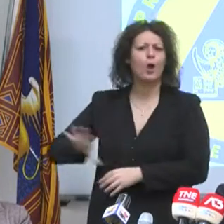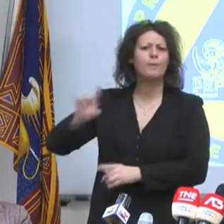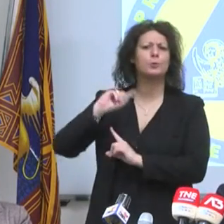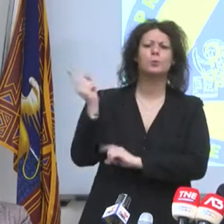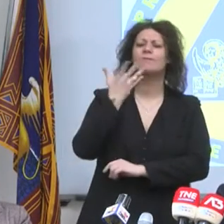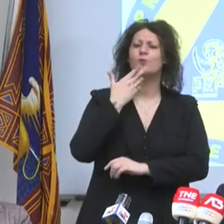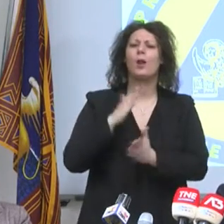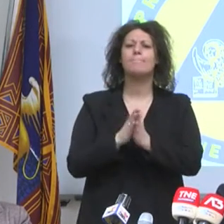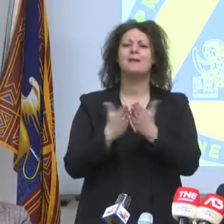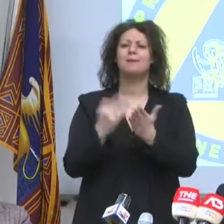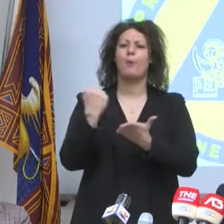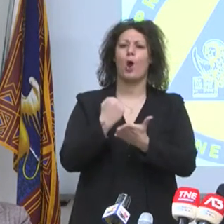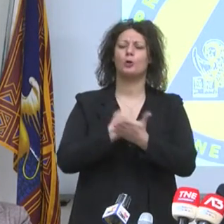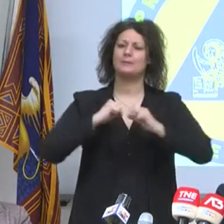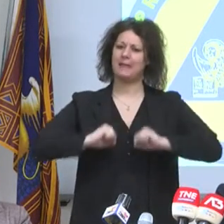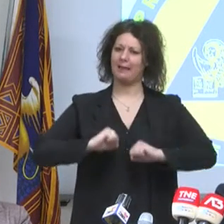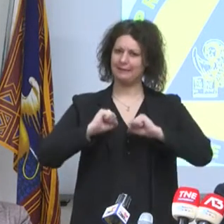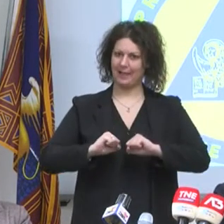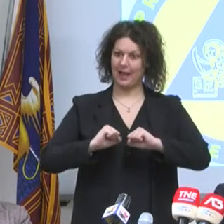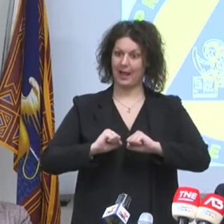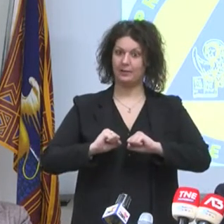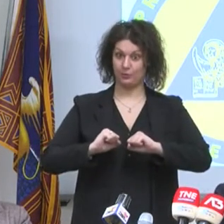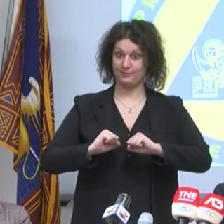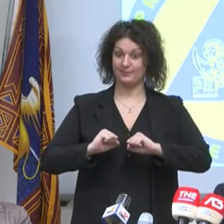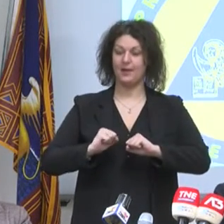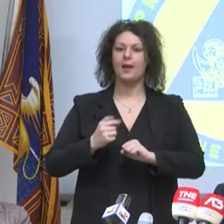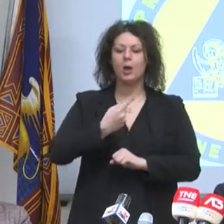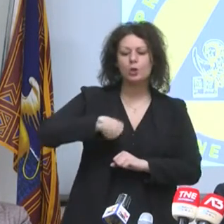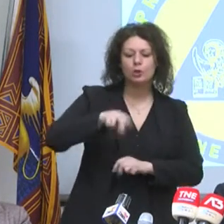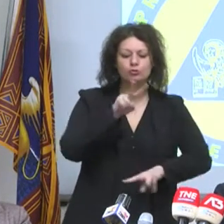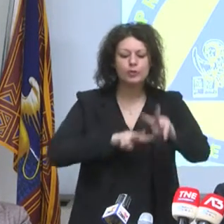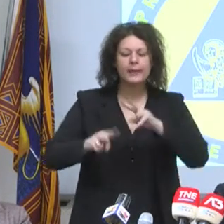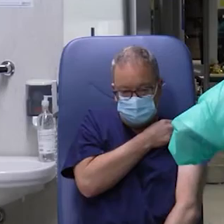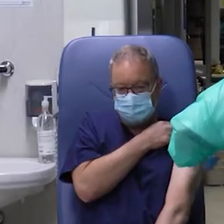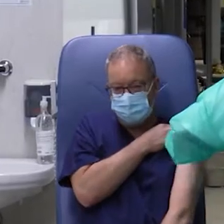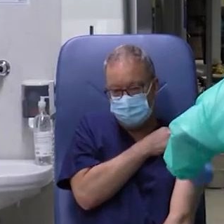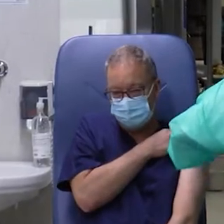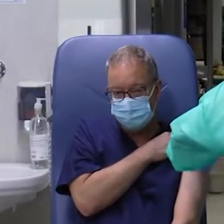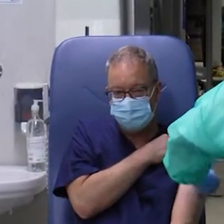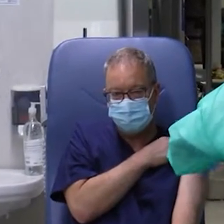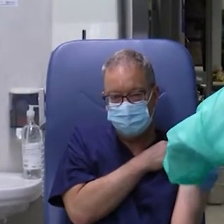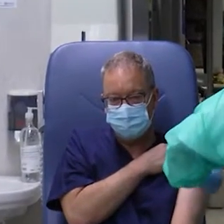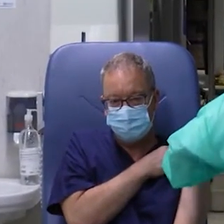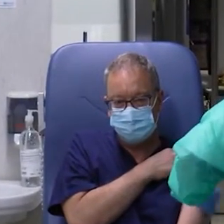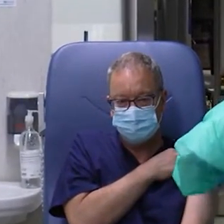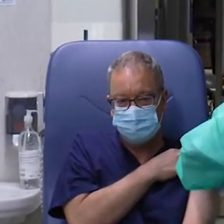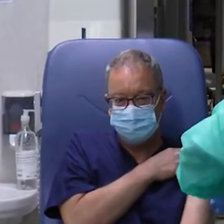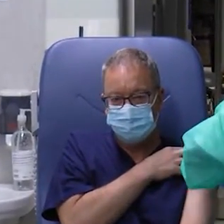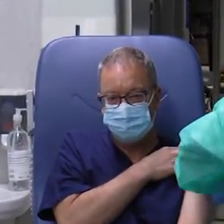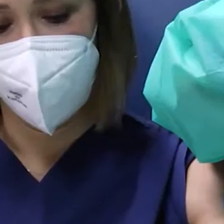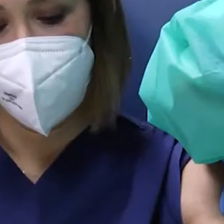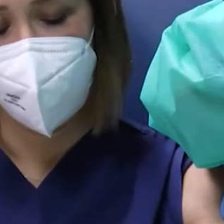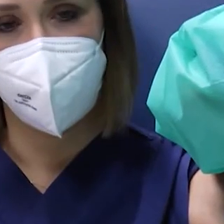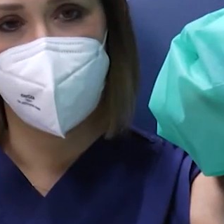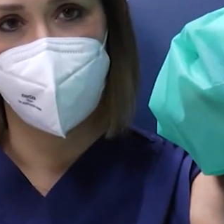stiamo cercando in maniera veramente ossessiva un canale per riuscire a recuperare vaccini il veneto si sta muovendo per cercare